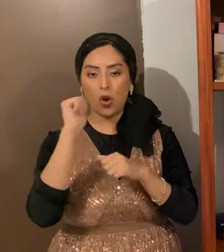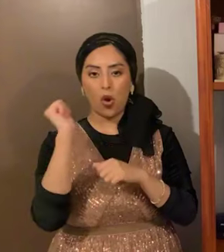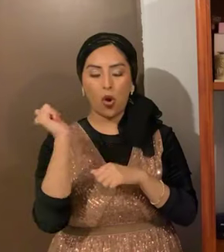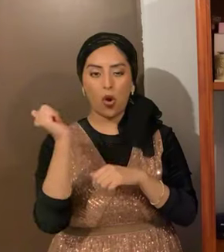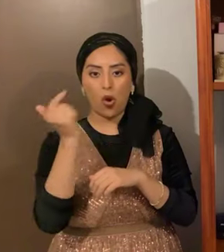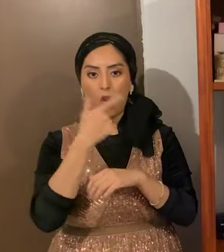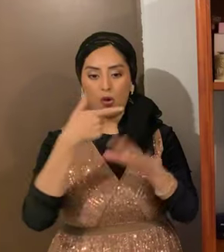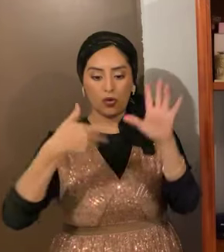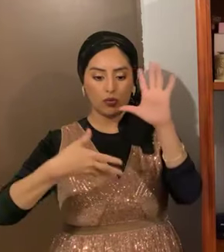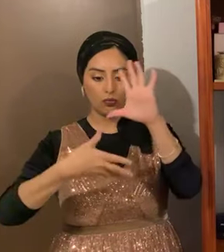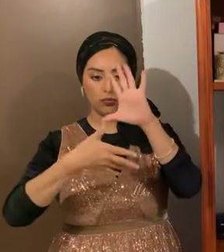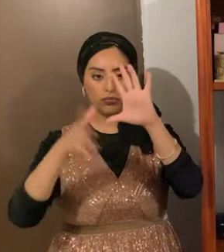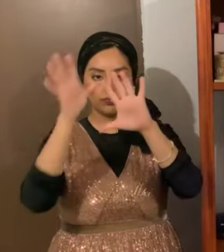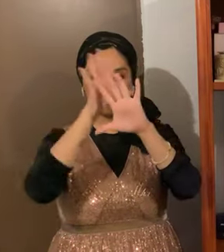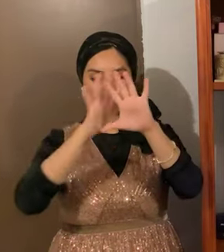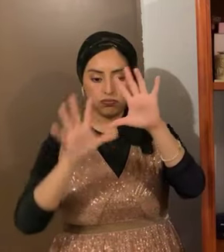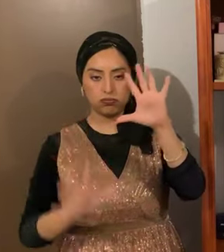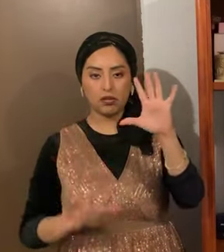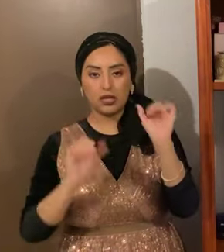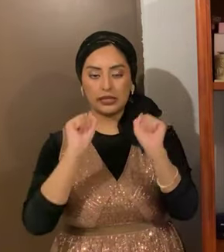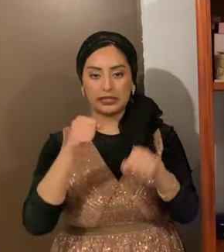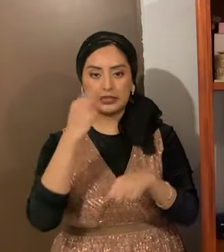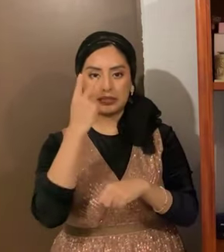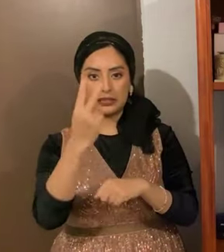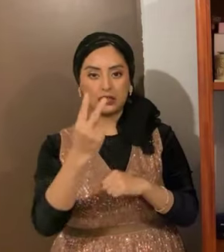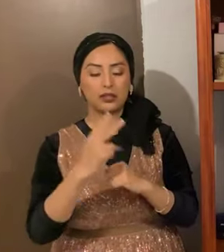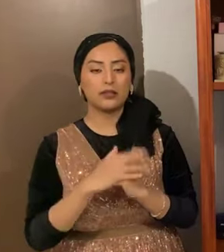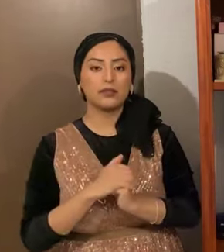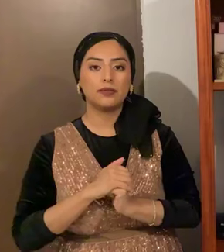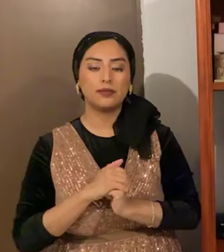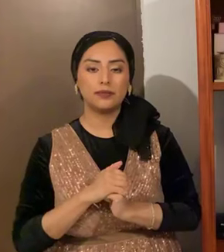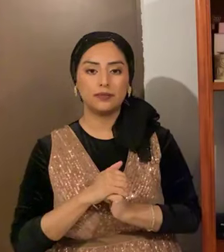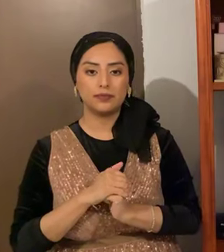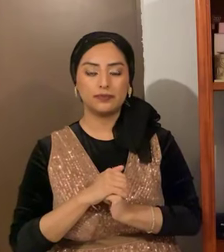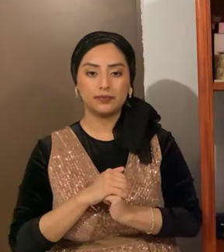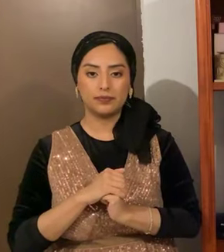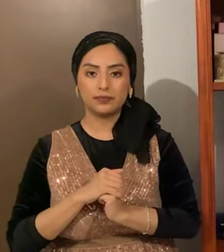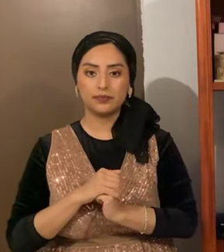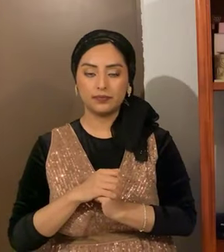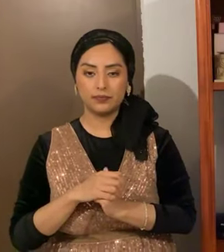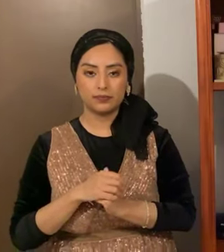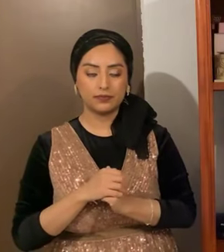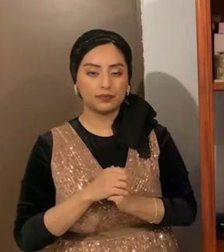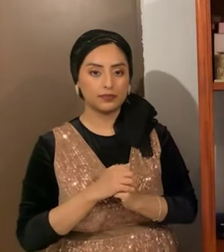América del Norte, América del Centro, América del Sur, América... todo.